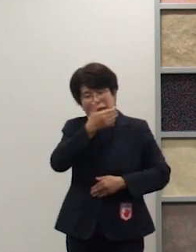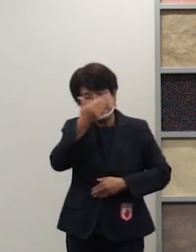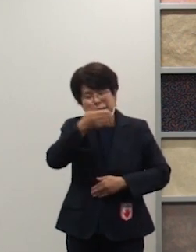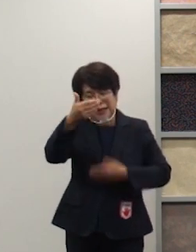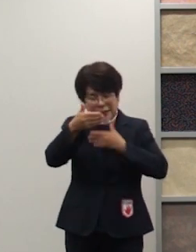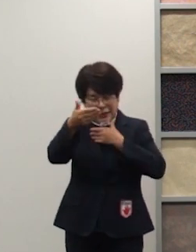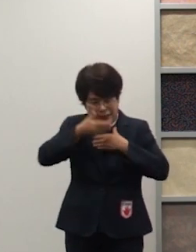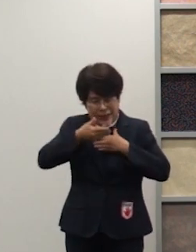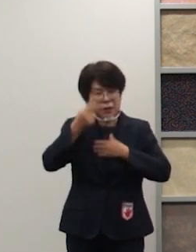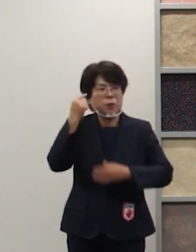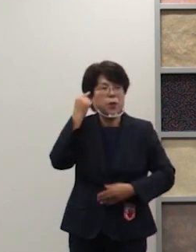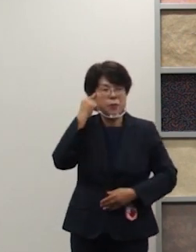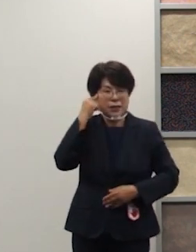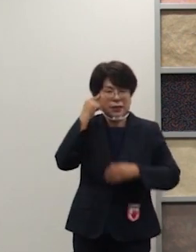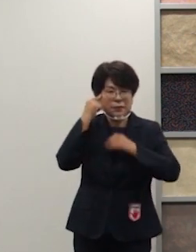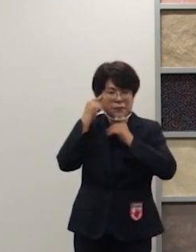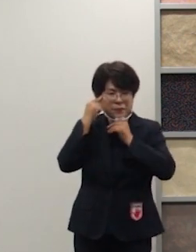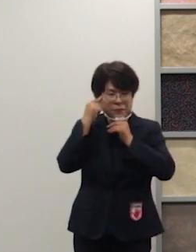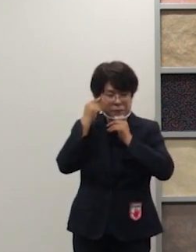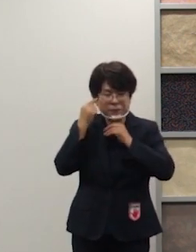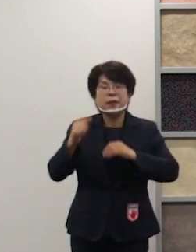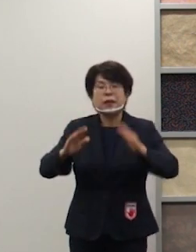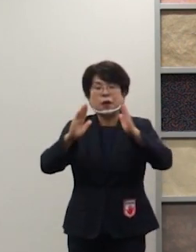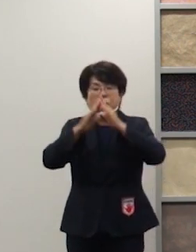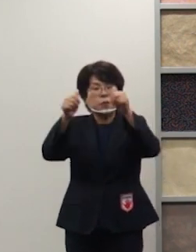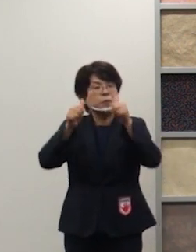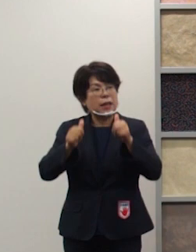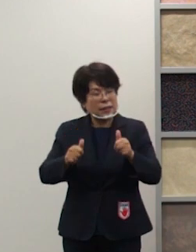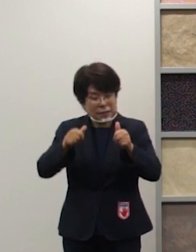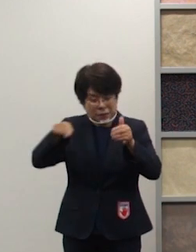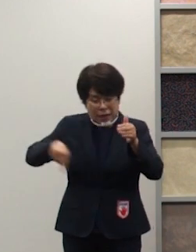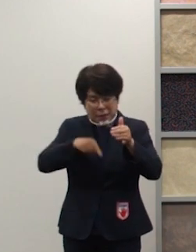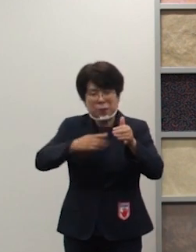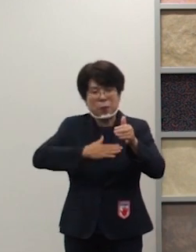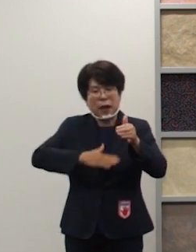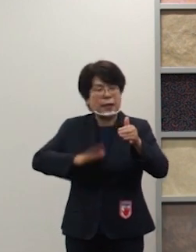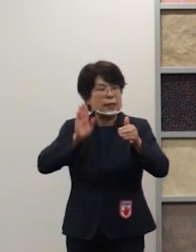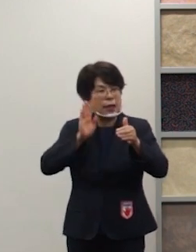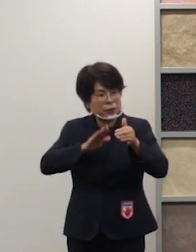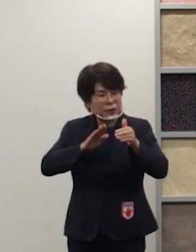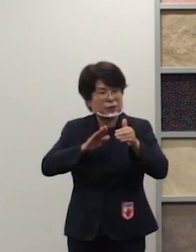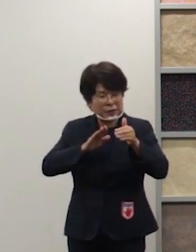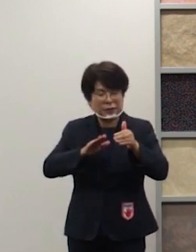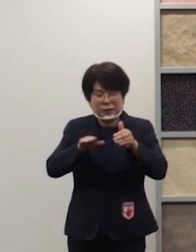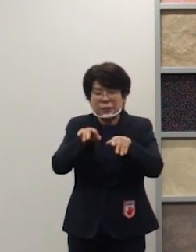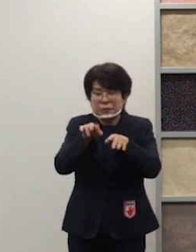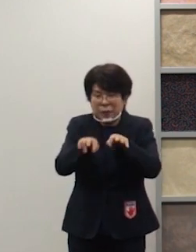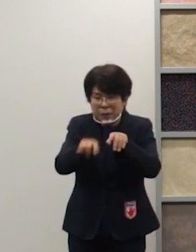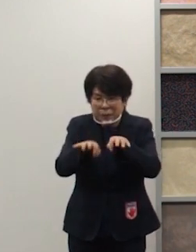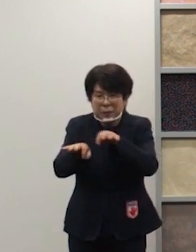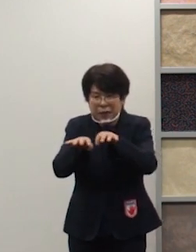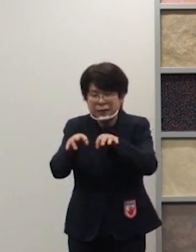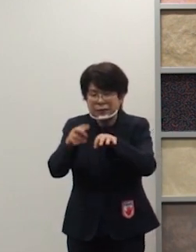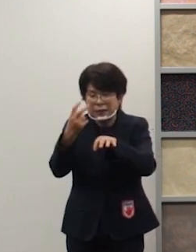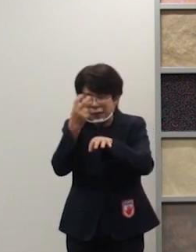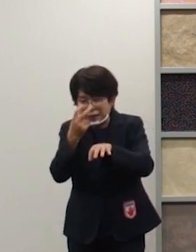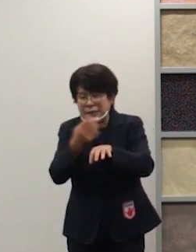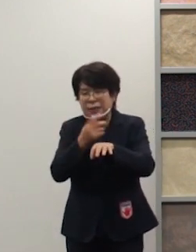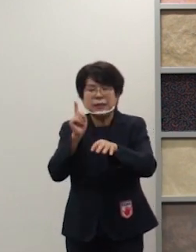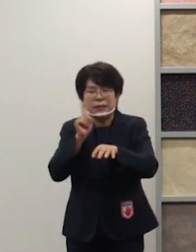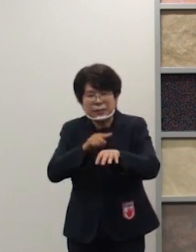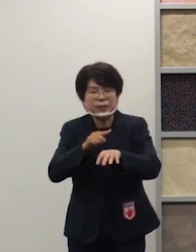たします。ホームページ分かりやすい形で、ご利用しやすいように、改めていきたいと思います。